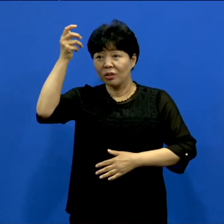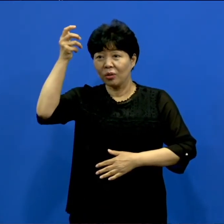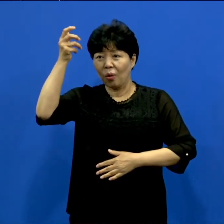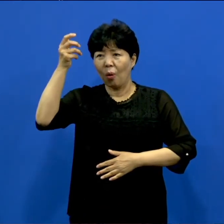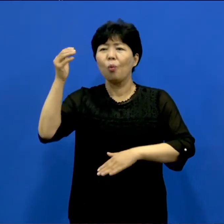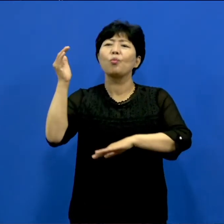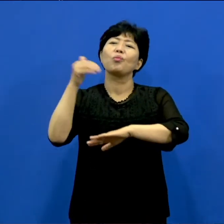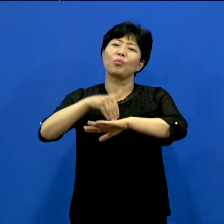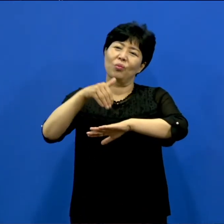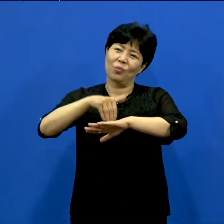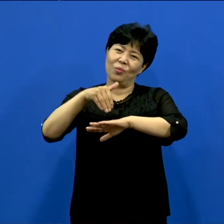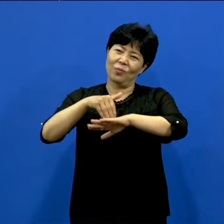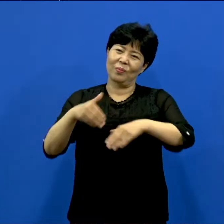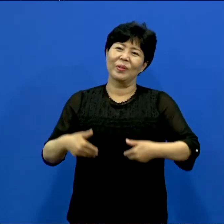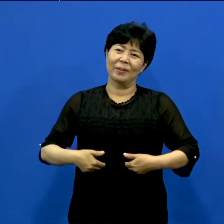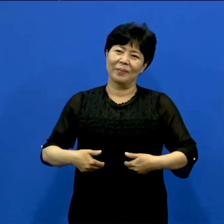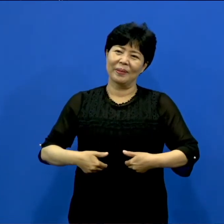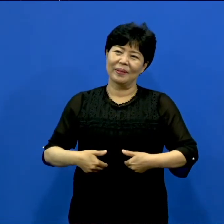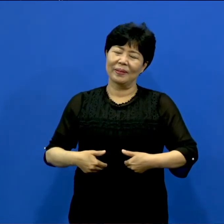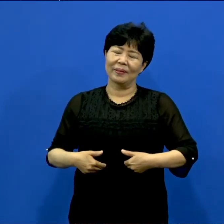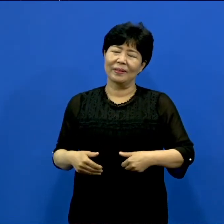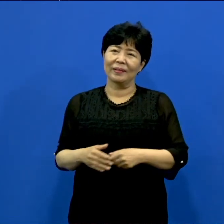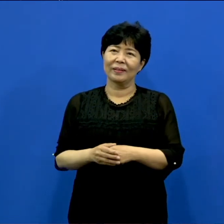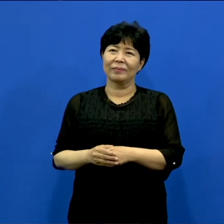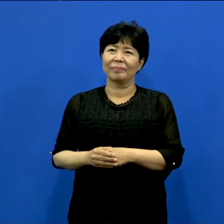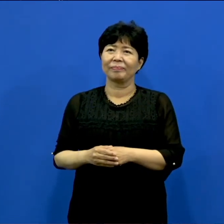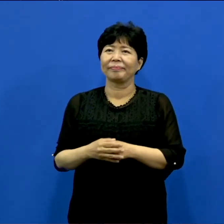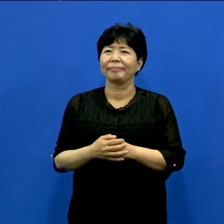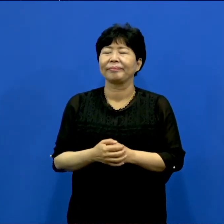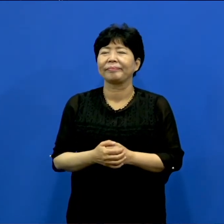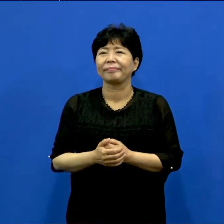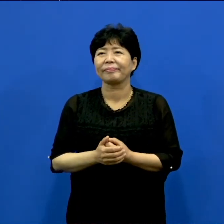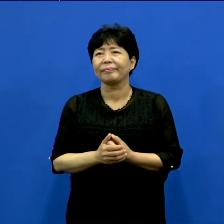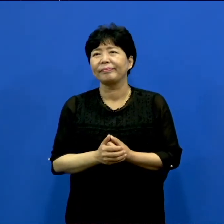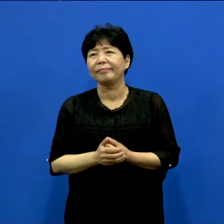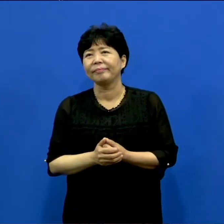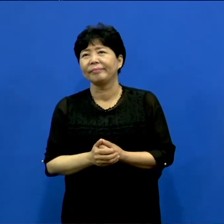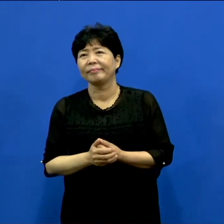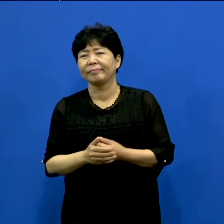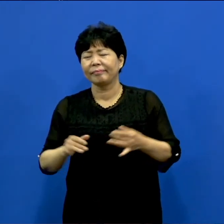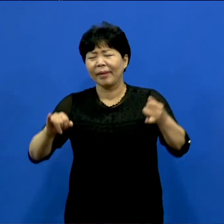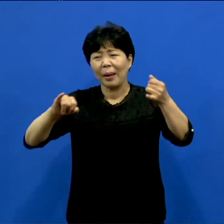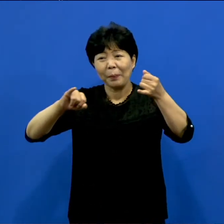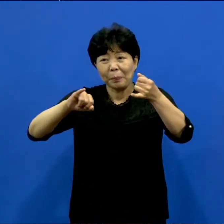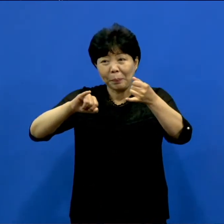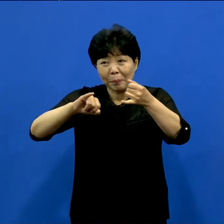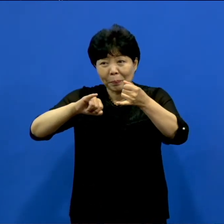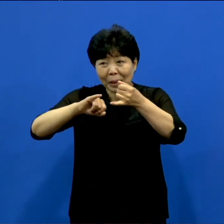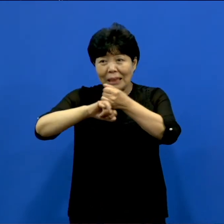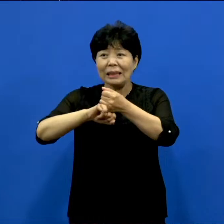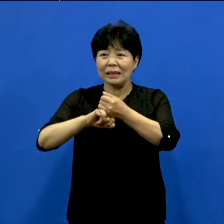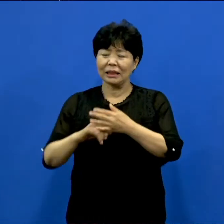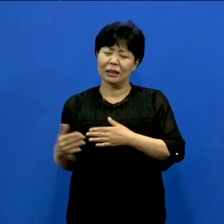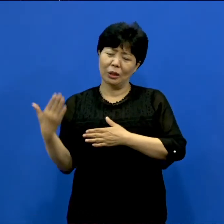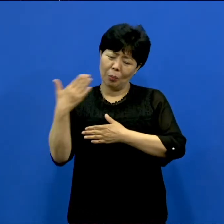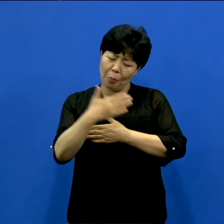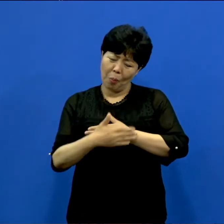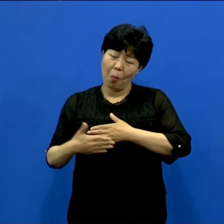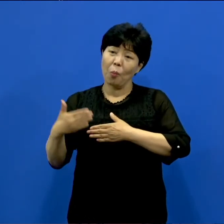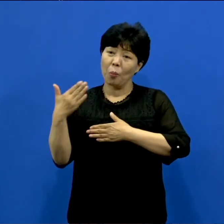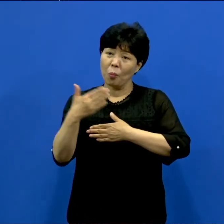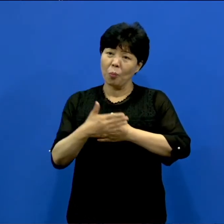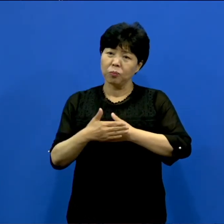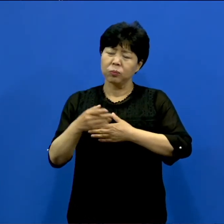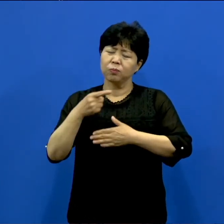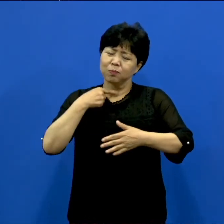것들이 하는데 이게 몸으로 익히는 과정이 필요하다는 거죠. 반드시. 어떻게 몸으로 익힐 수 있는가?